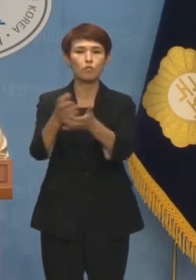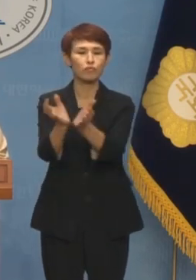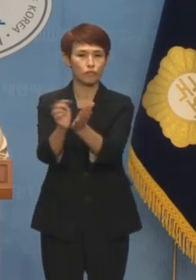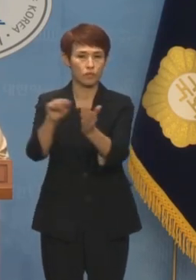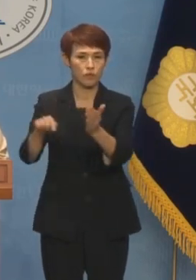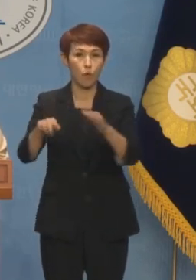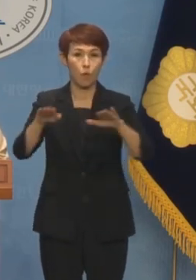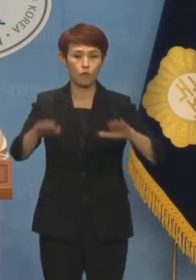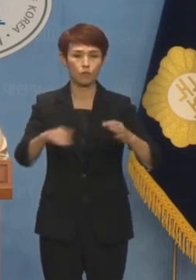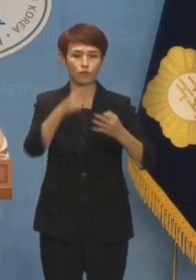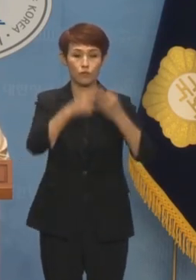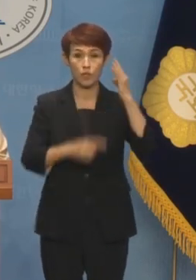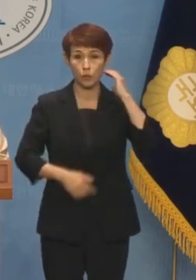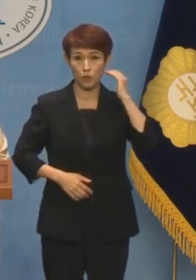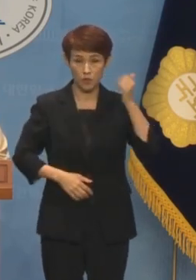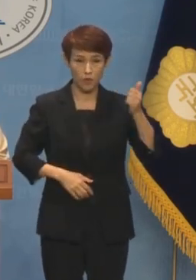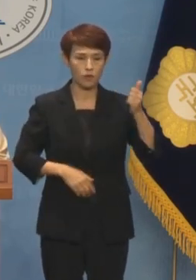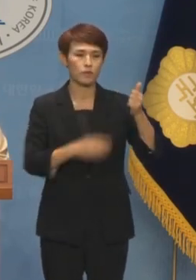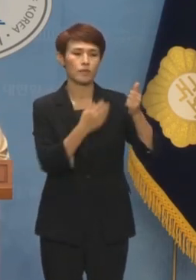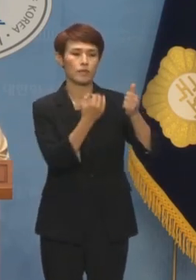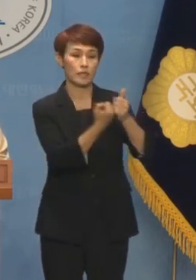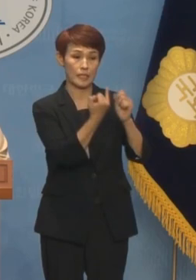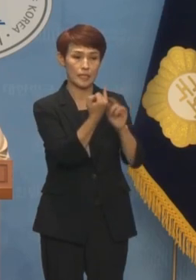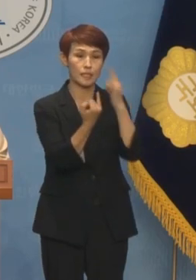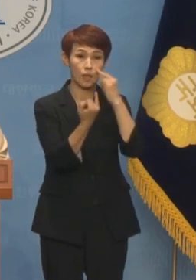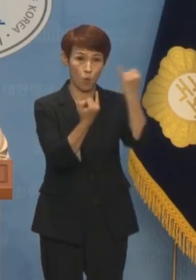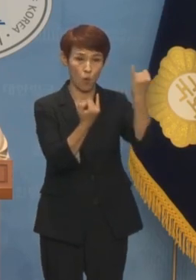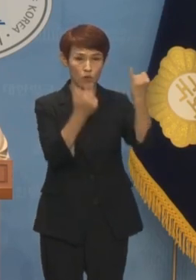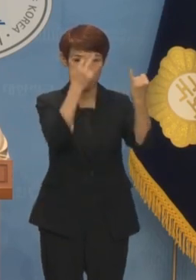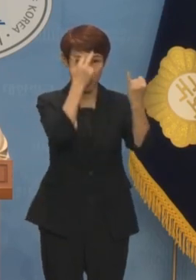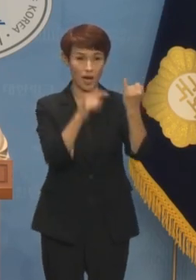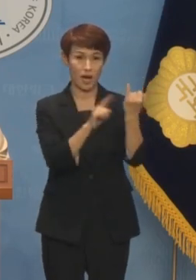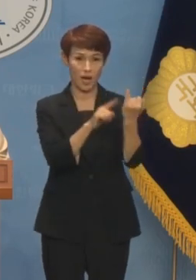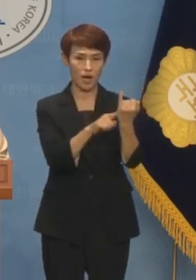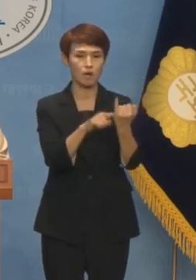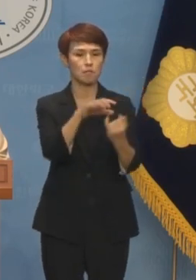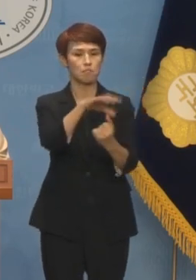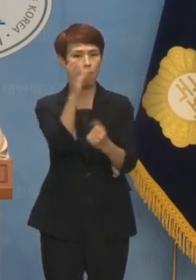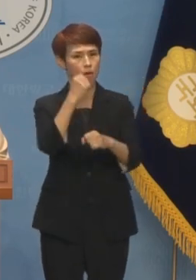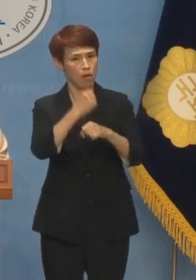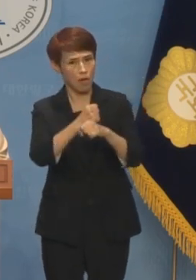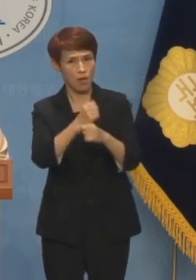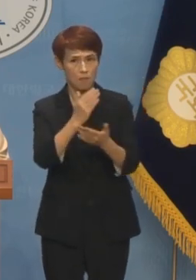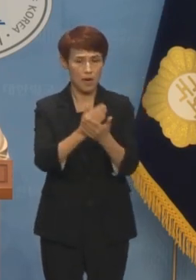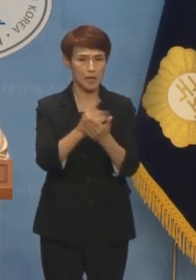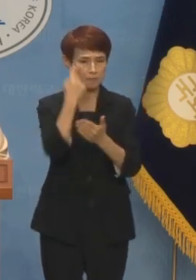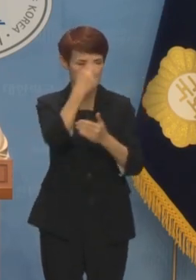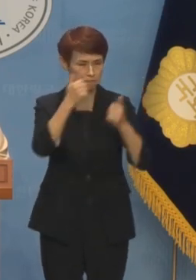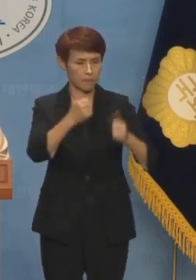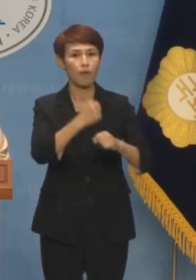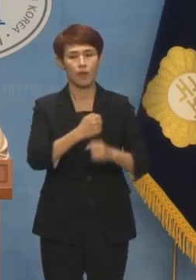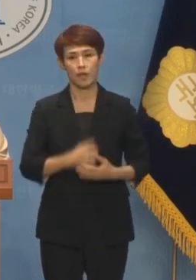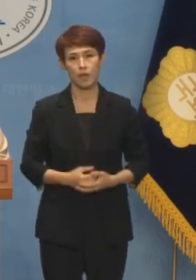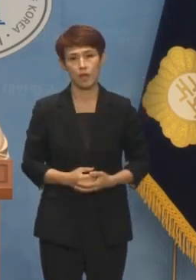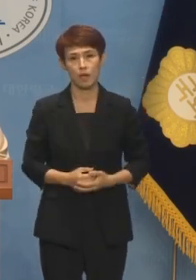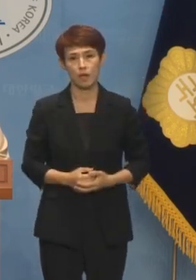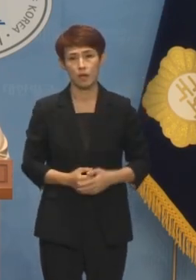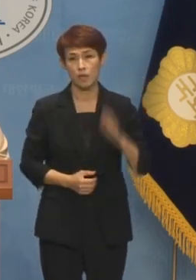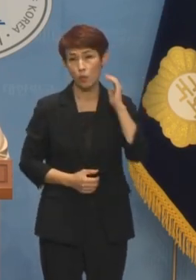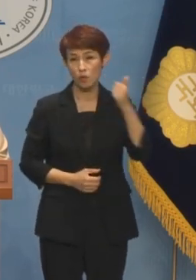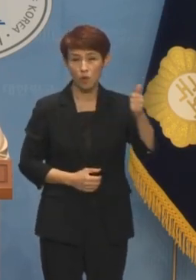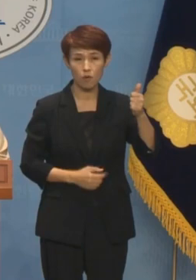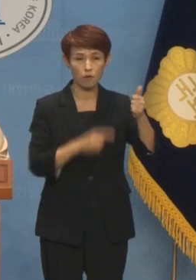법무부에서 오늘 윤석열 대통령의 장모인 최은순 씨의 가석방 여부를 심사합니다. 윤석열